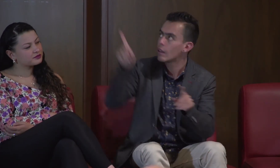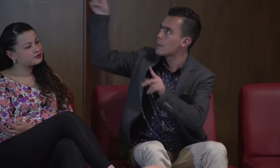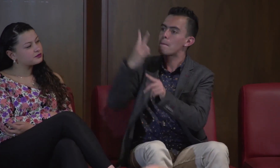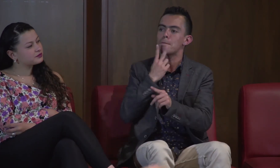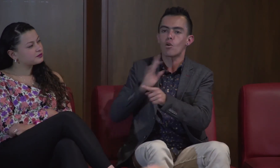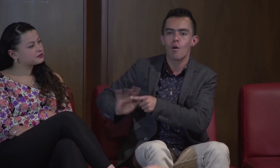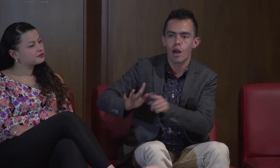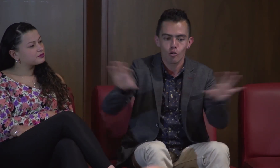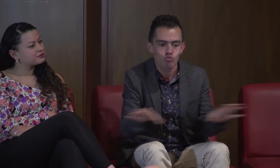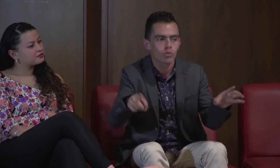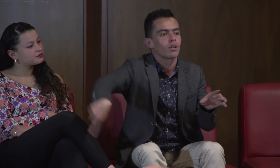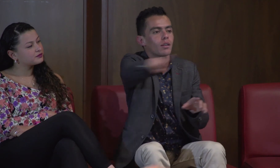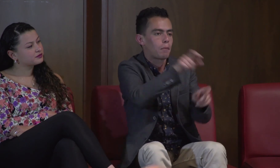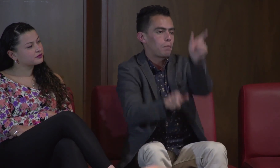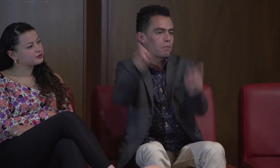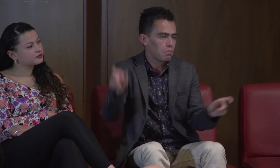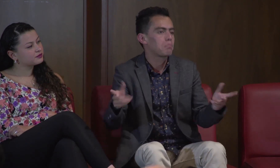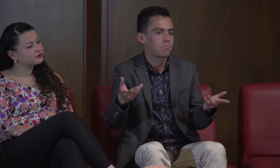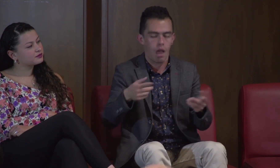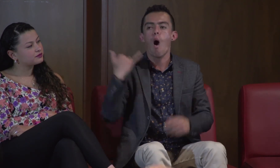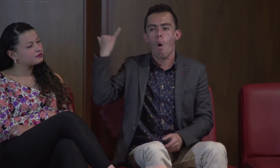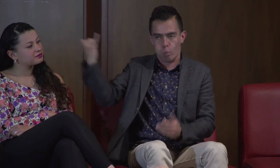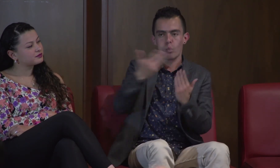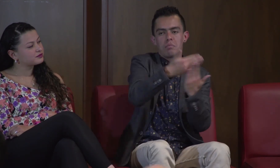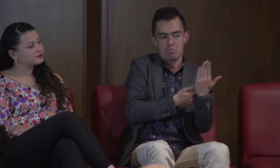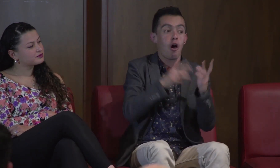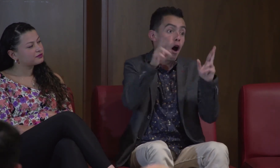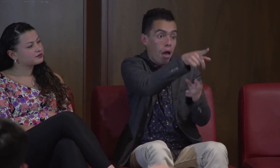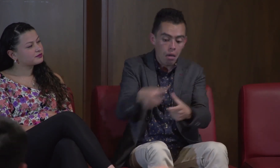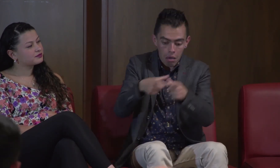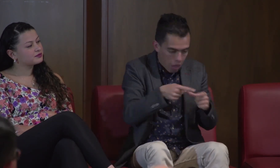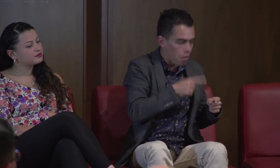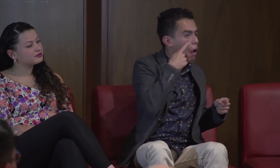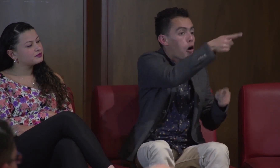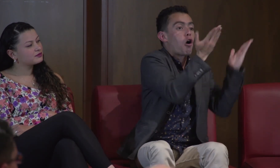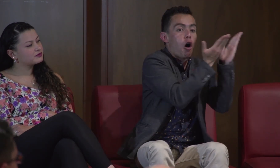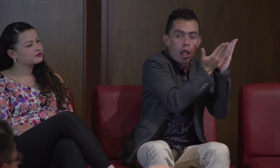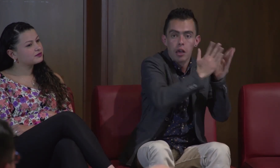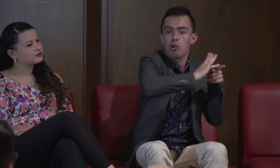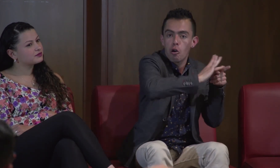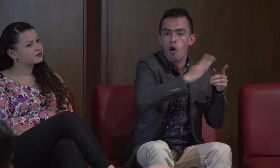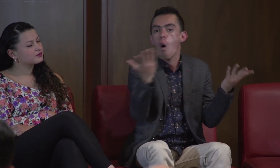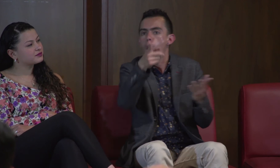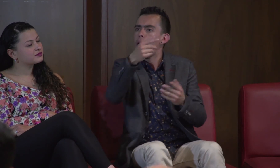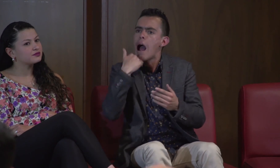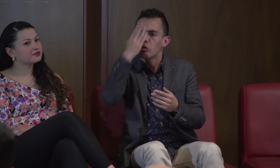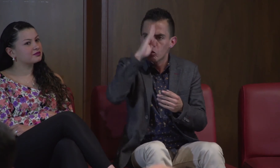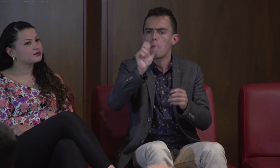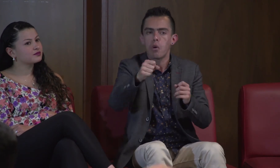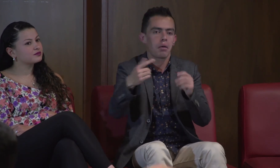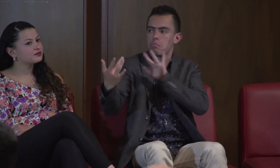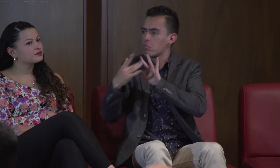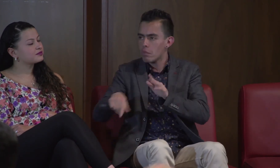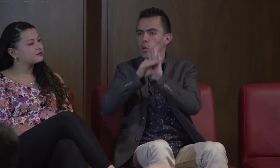para verlo, sino que también puede servir como una estrategia pedagógica que a través de una mediación se puede compartir y socializar. Entonces podría